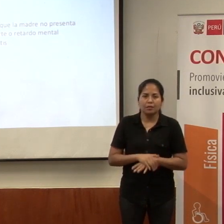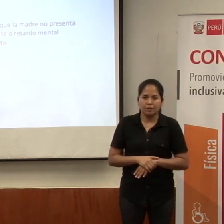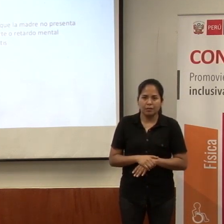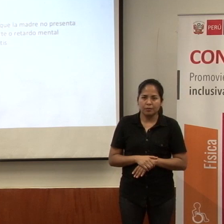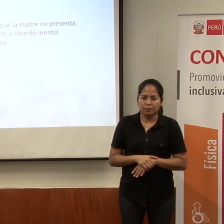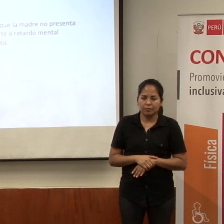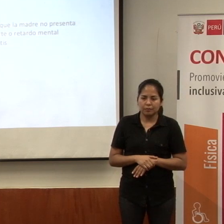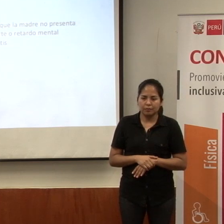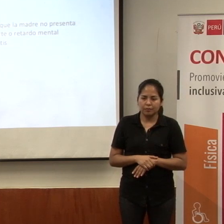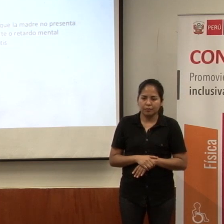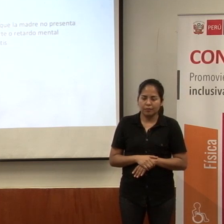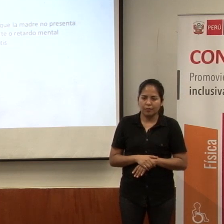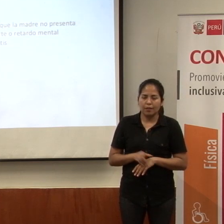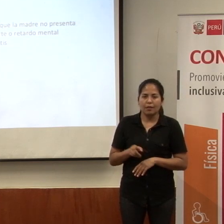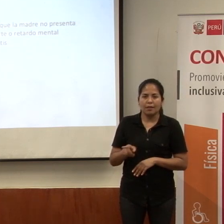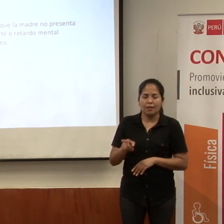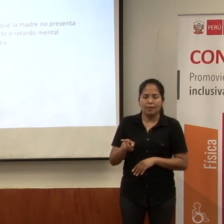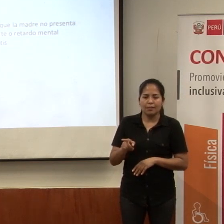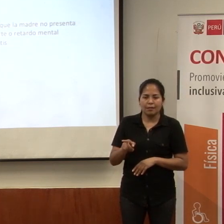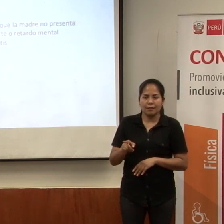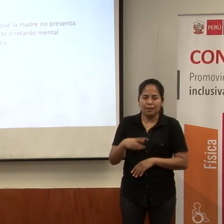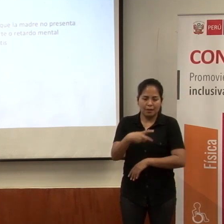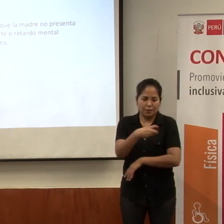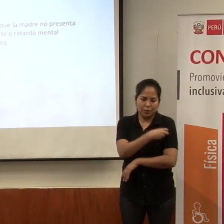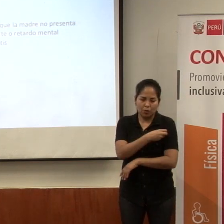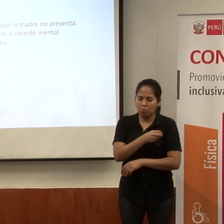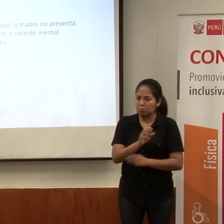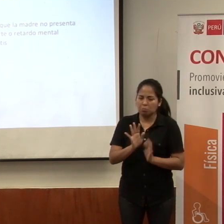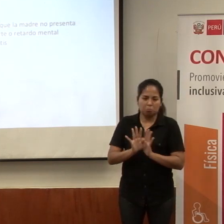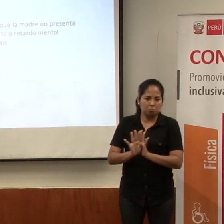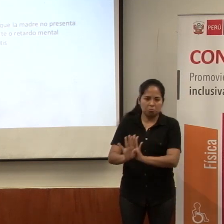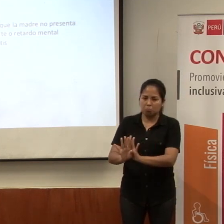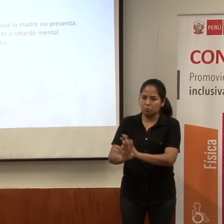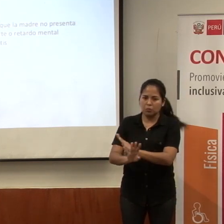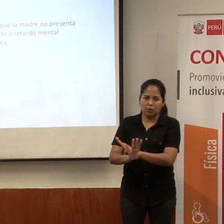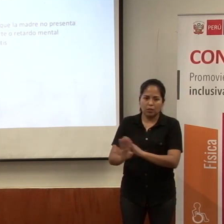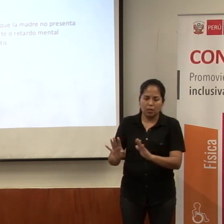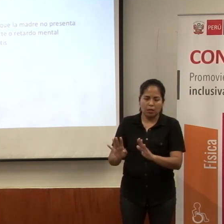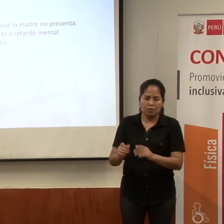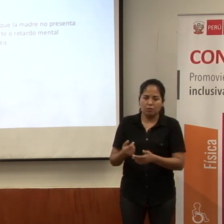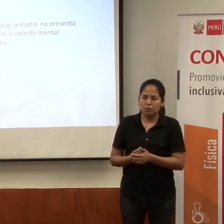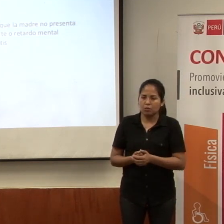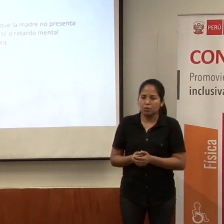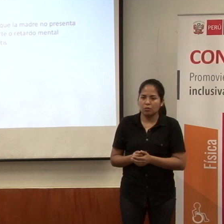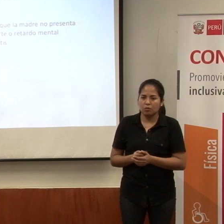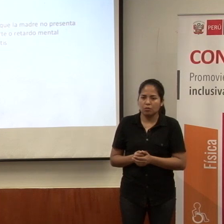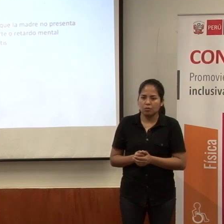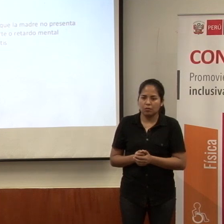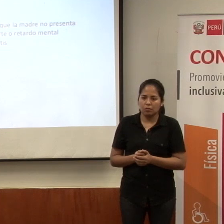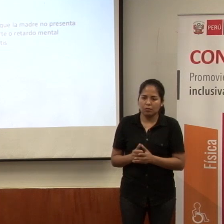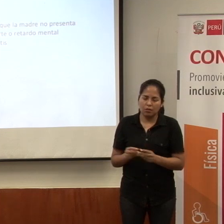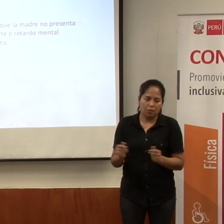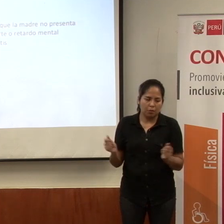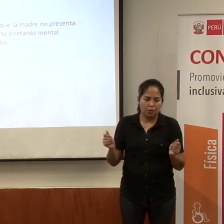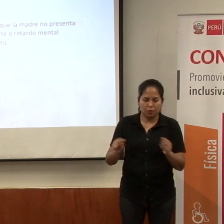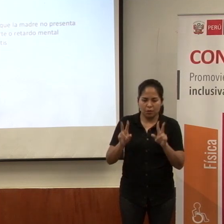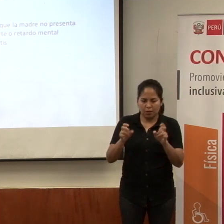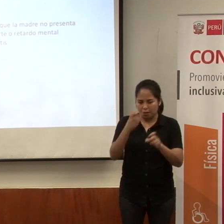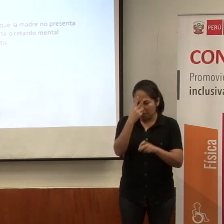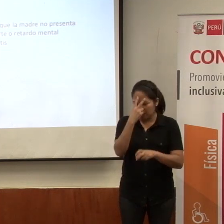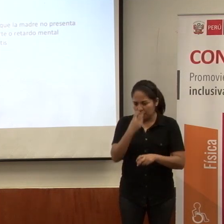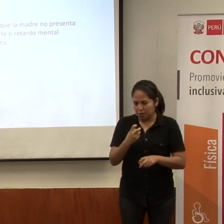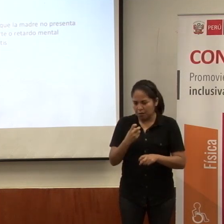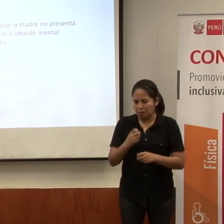rubiola, la rubiola también desapareció como causa de ceguera. ¿Por Porque la rubiola no le